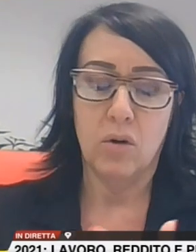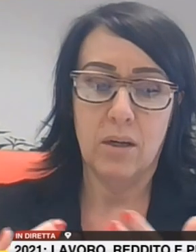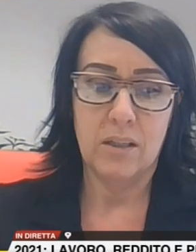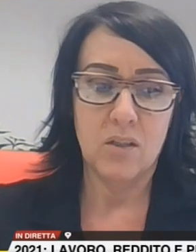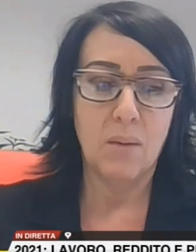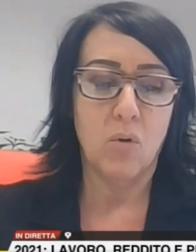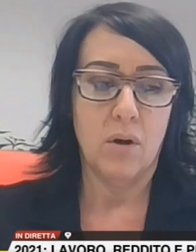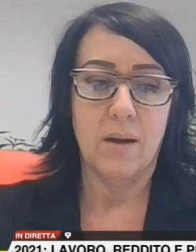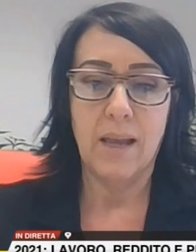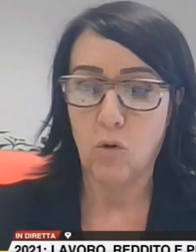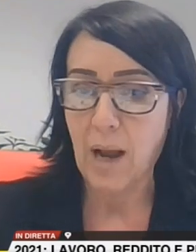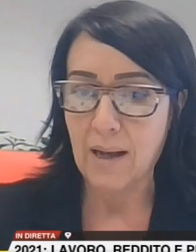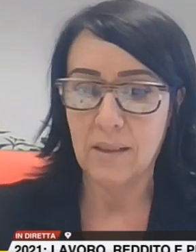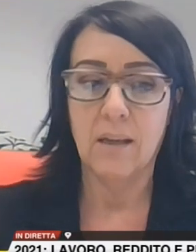vengono